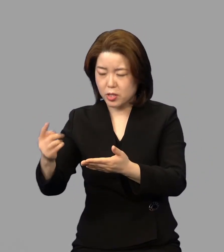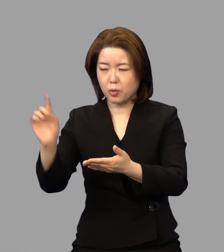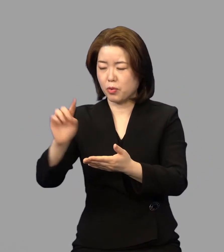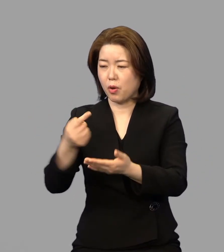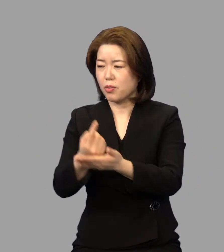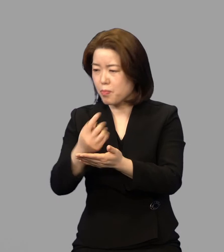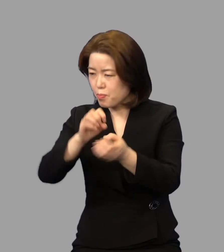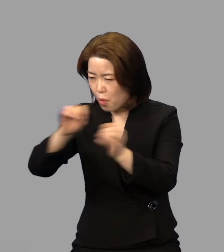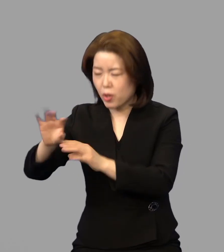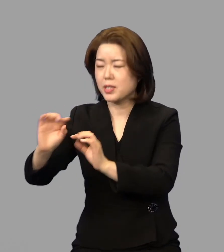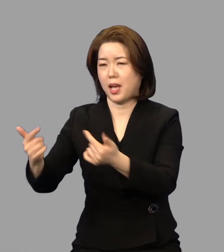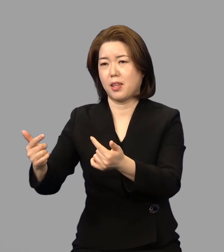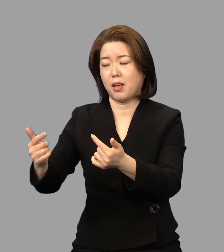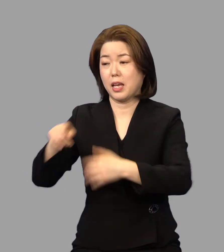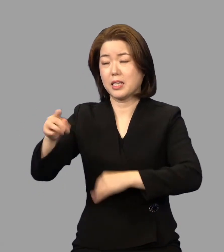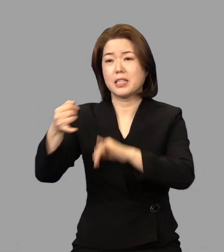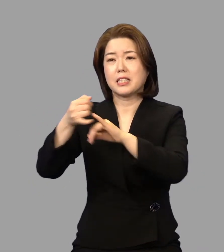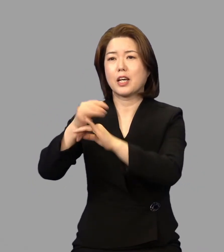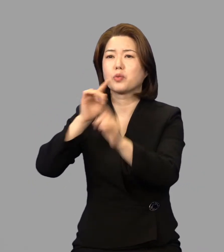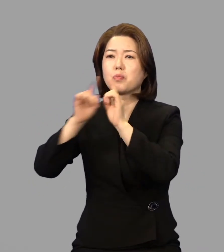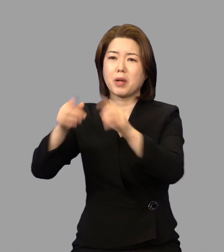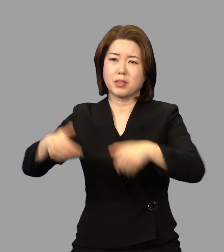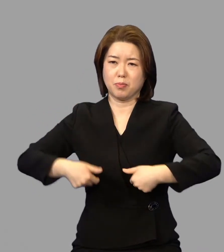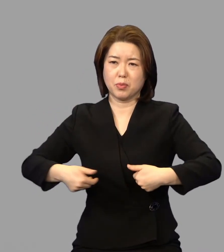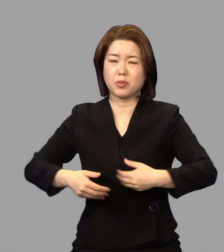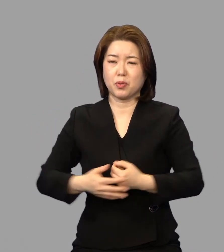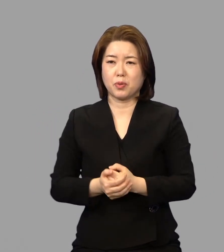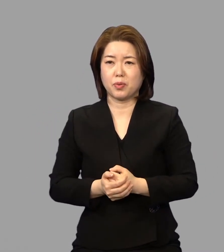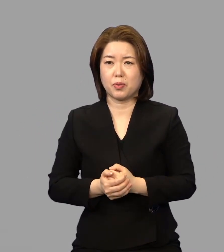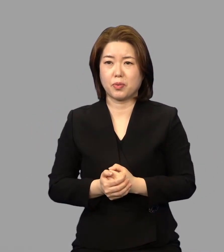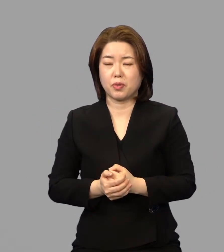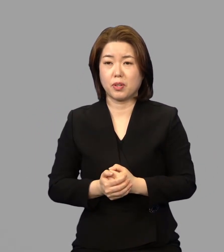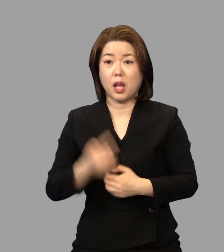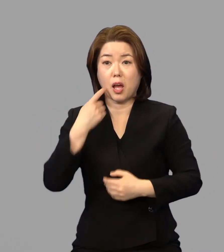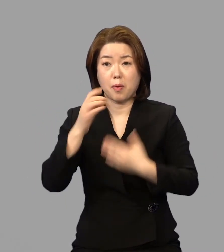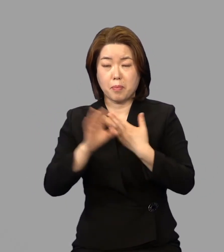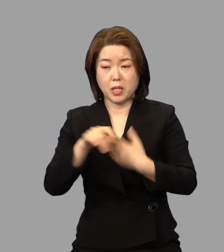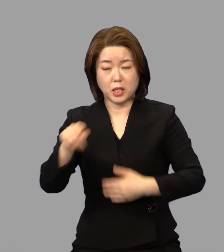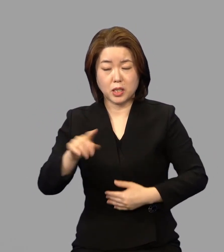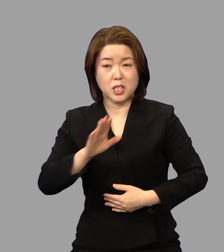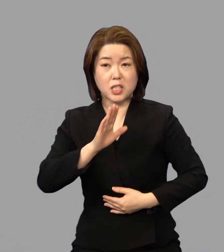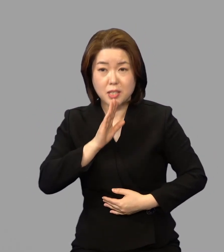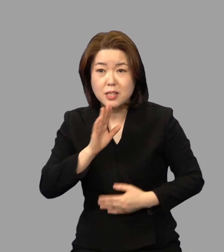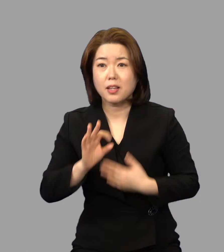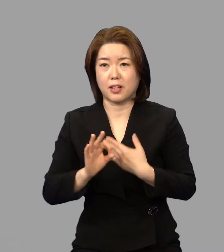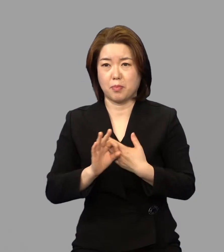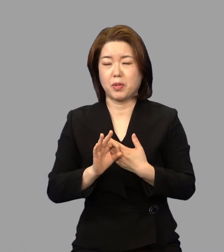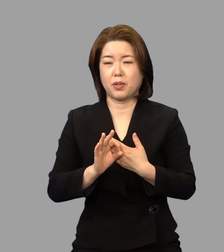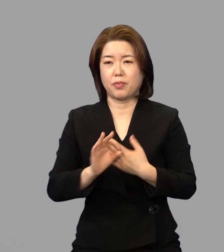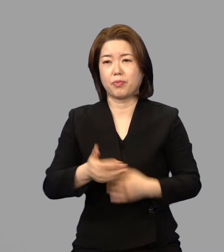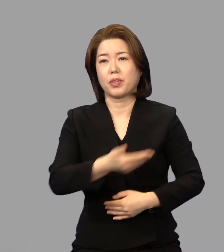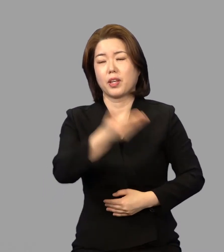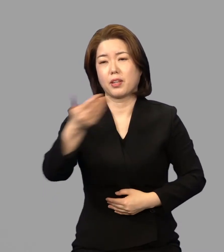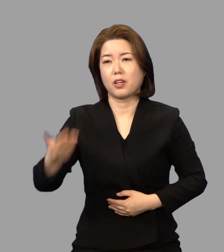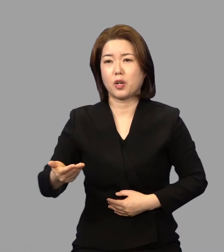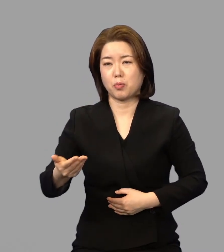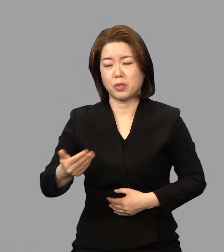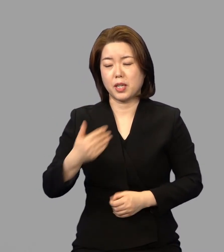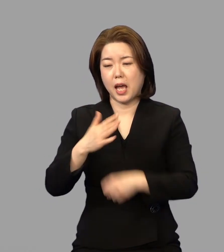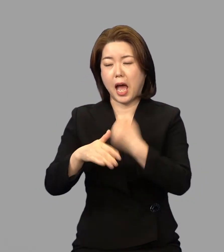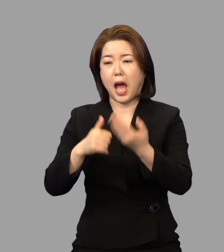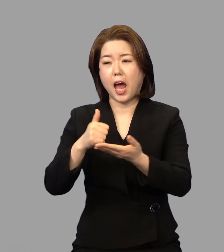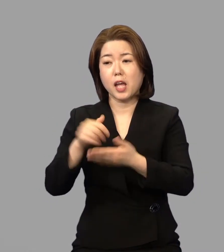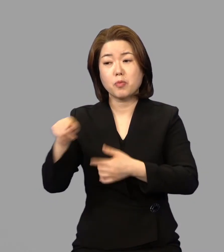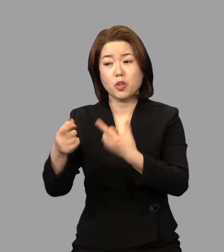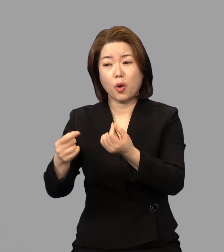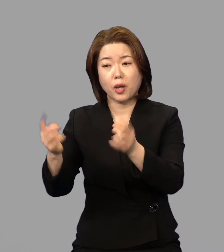거다. 그 약속입니다. 만약에 그것이 사실이라면, 여러분이 그렇게 하나님을